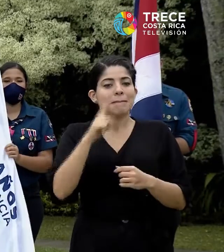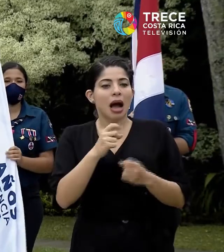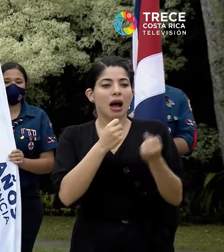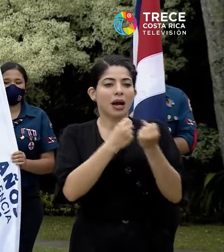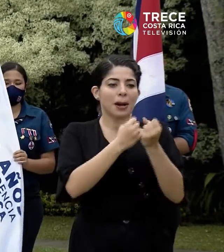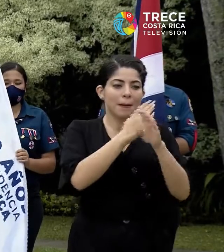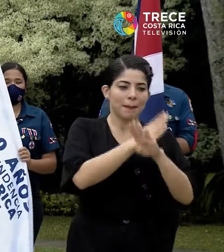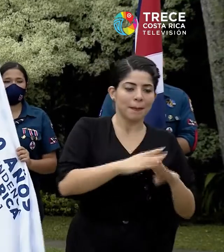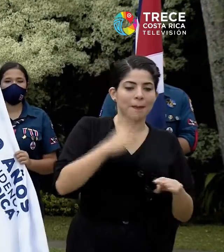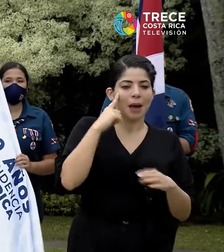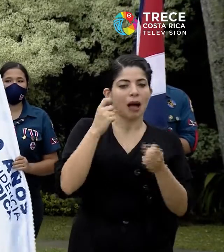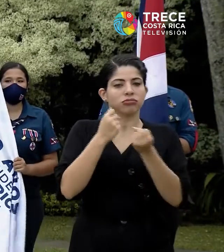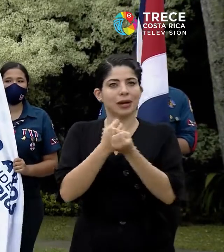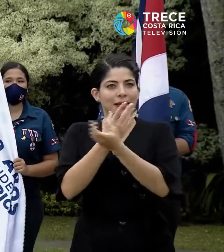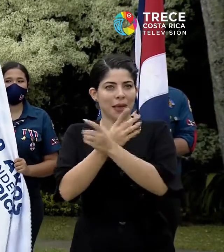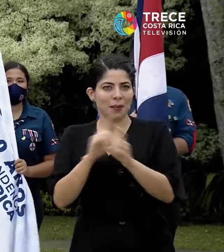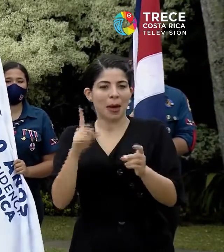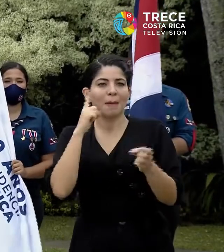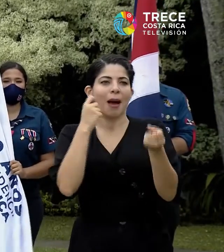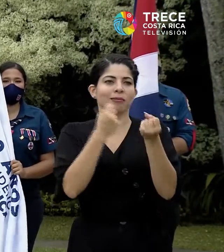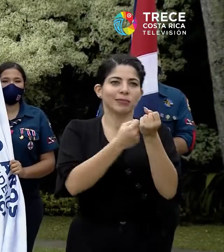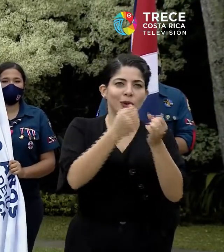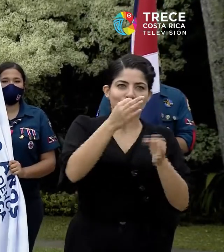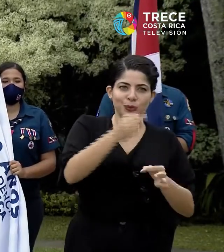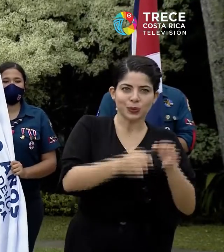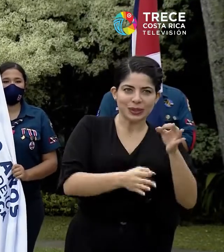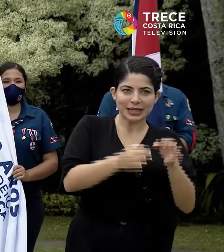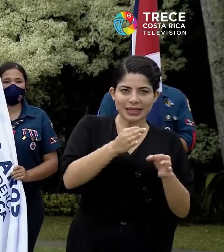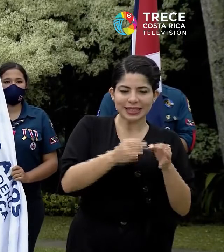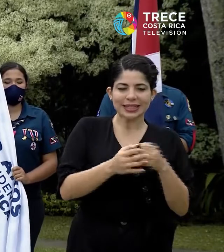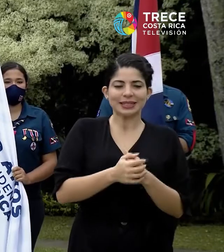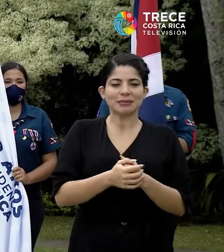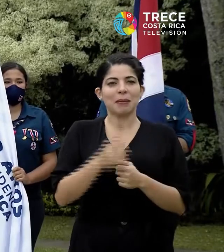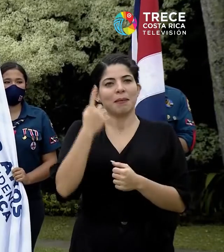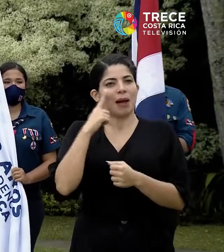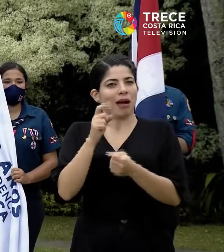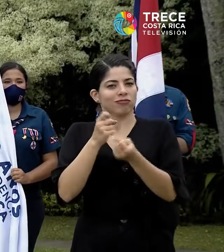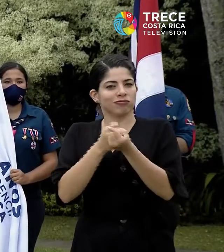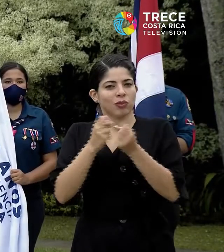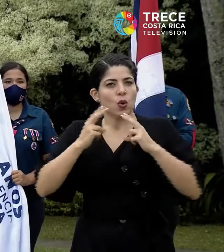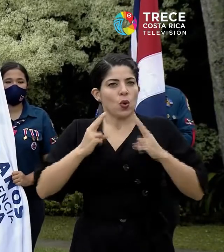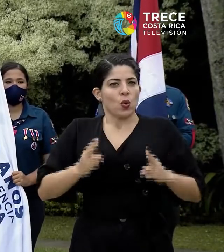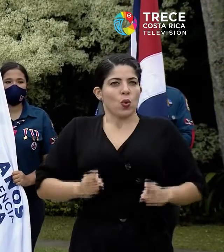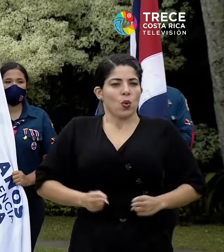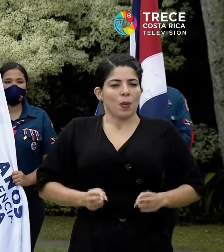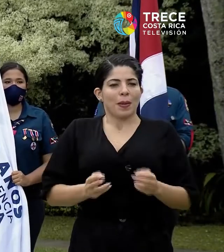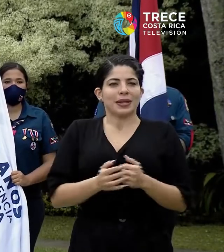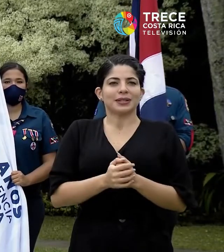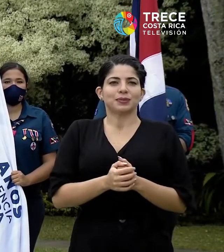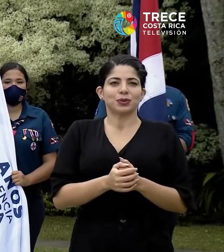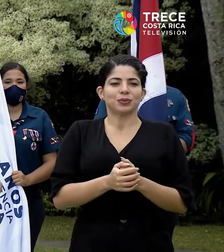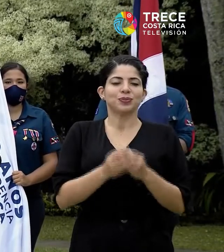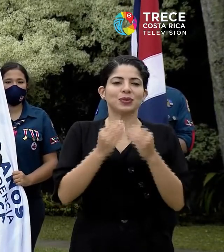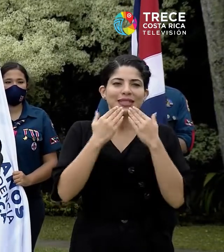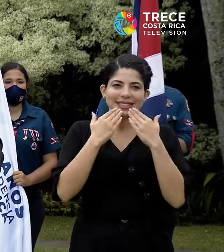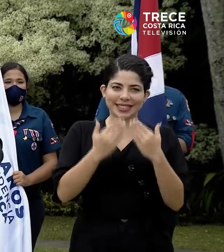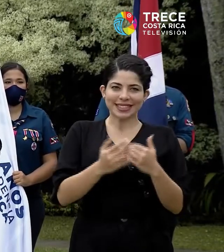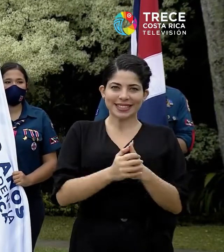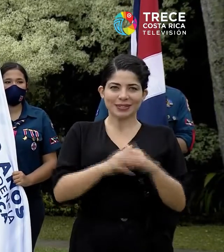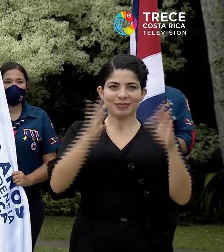democracia, en la justicia y en el humanismo. Muchas